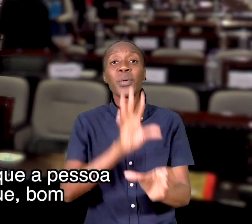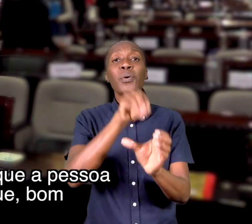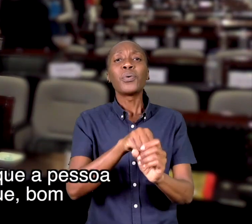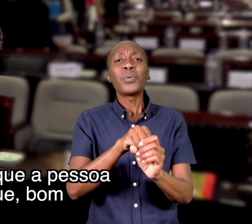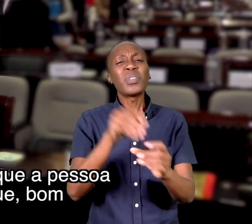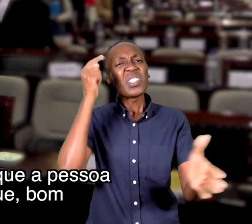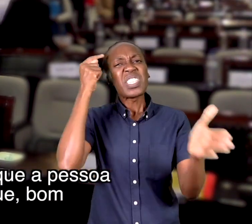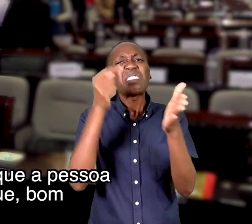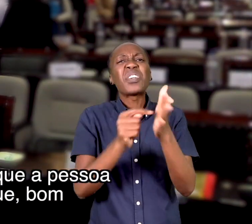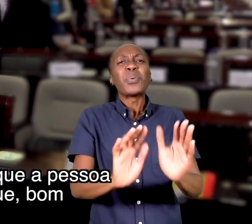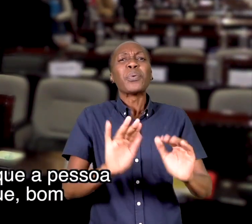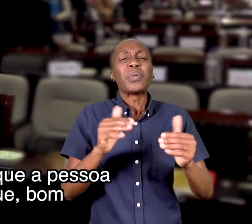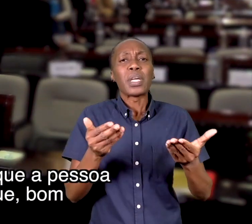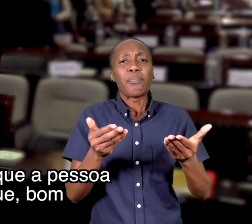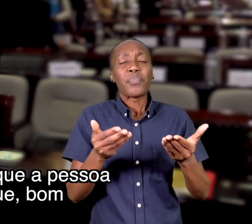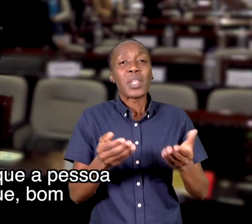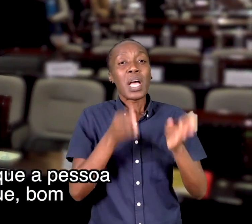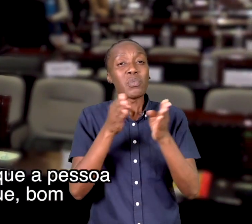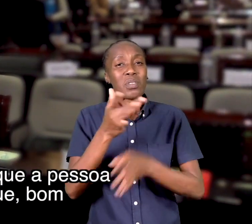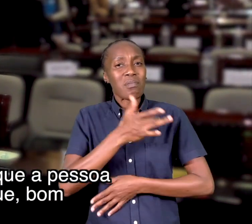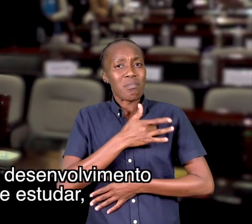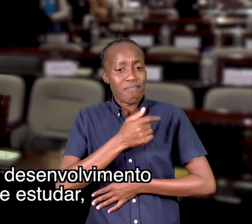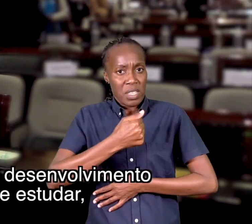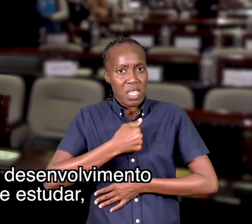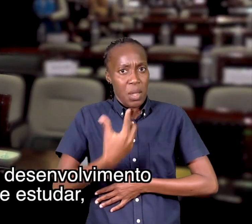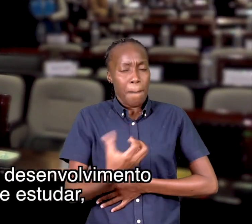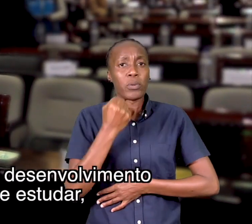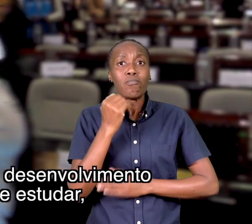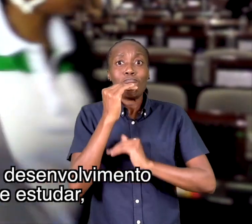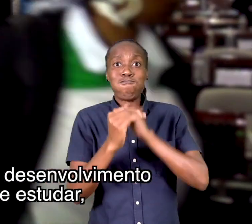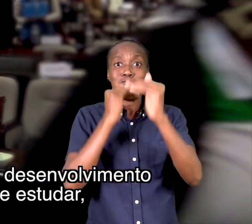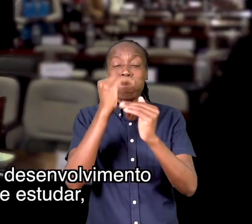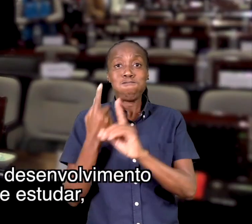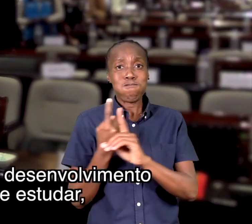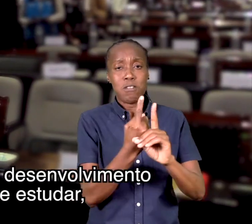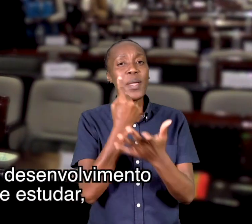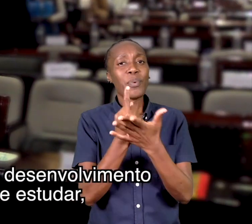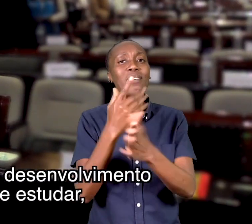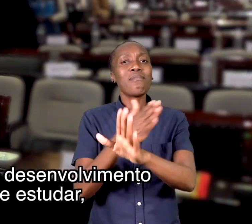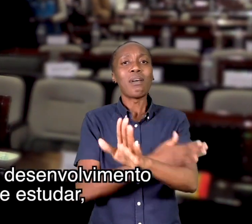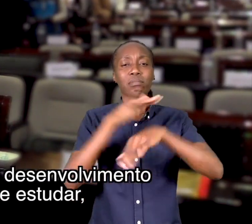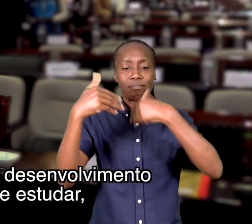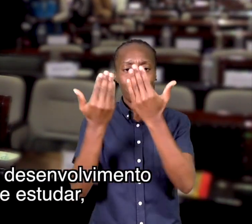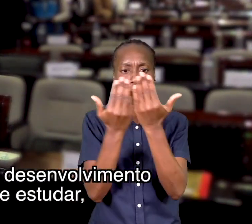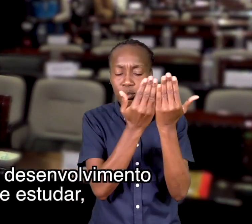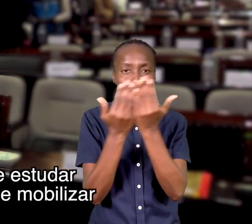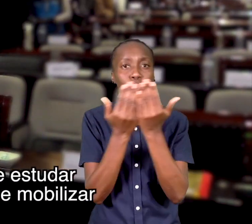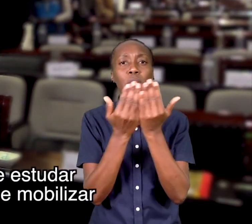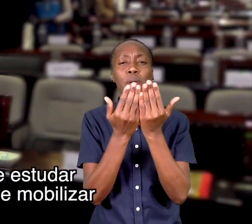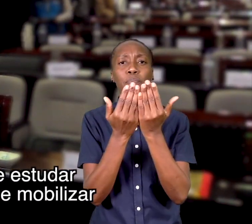que é que significa? A pessoa tem que se sentir que, para que possa participar no desenvolvimento do meu país, tenho que